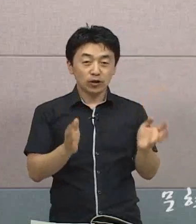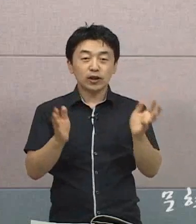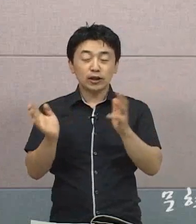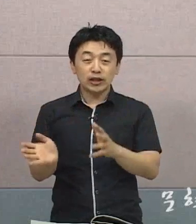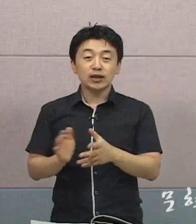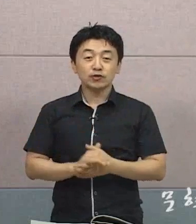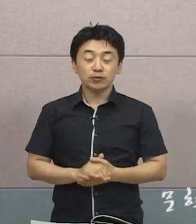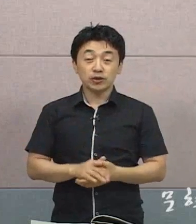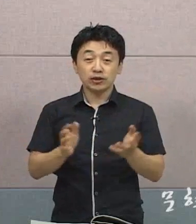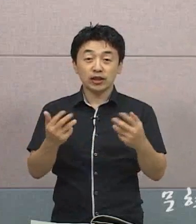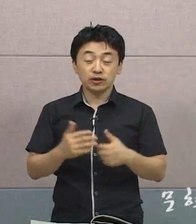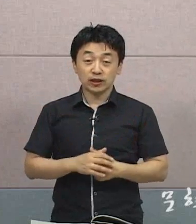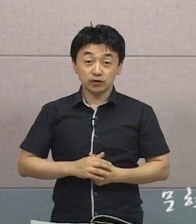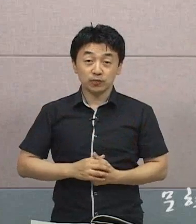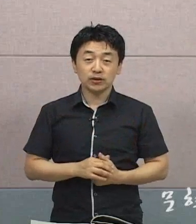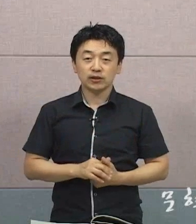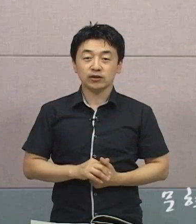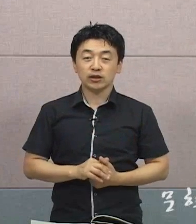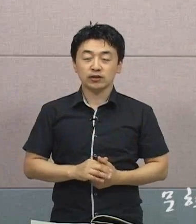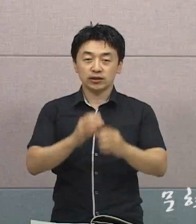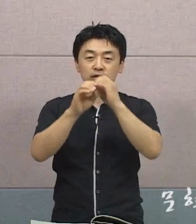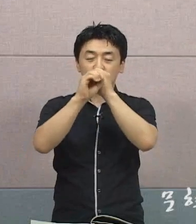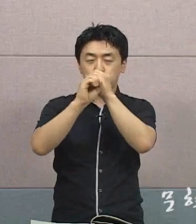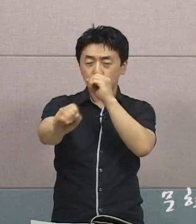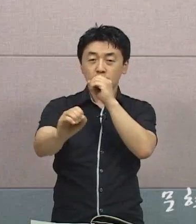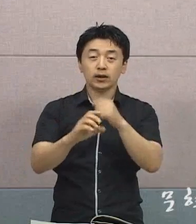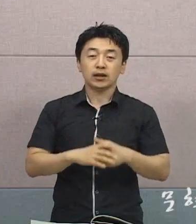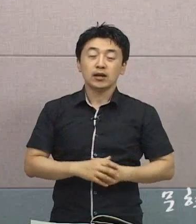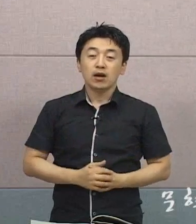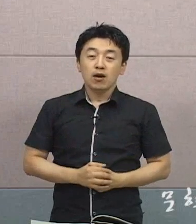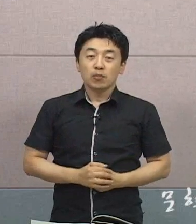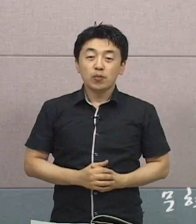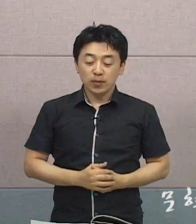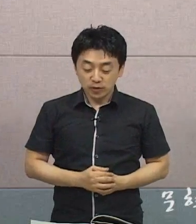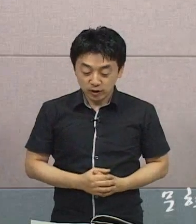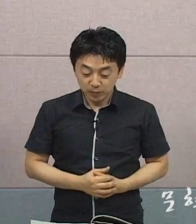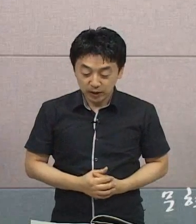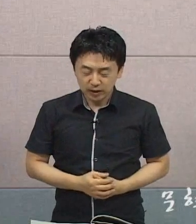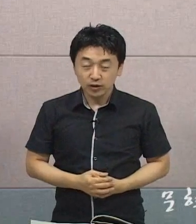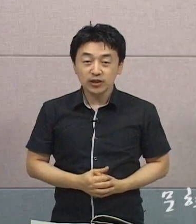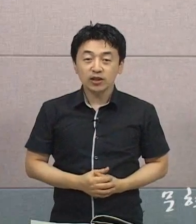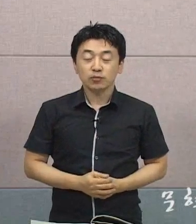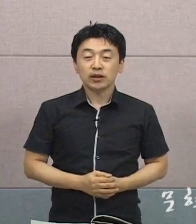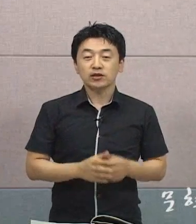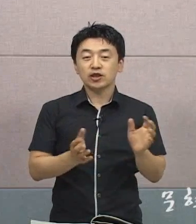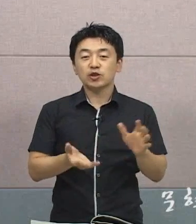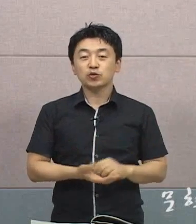절대 이해할 수 없는, 절대 아실 수 없는 단어들이에요. 그래서요, 뭐뭐 해본 적이 없다, 정신이 하나도 없다. 그런데